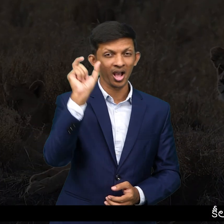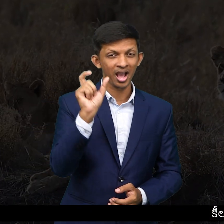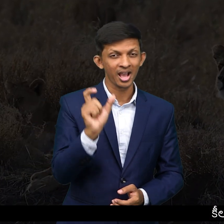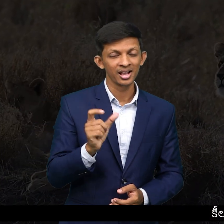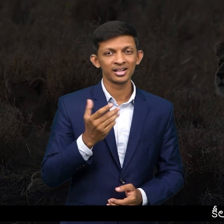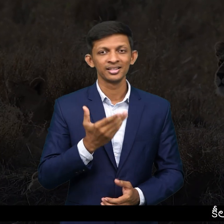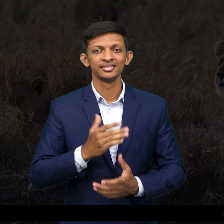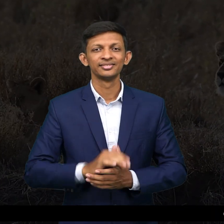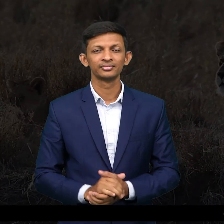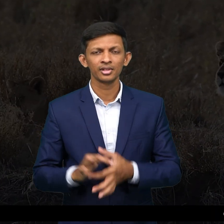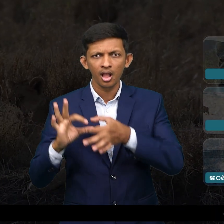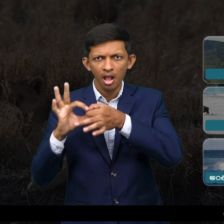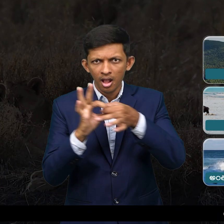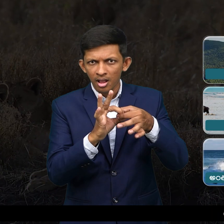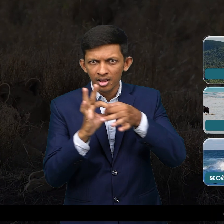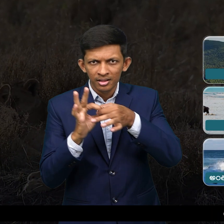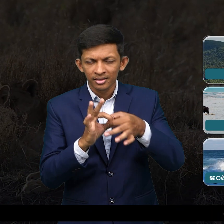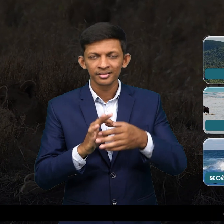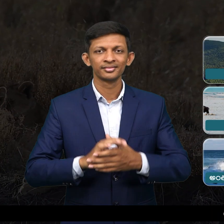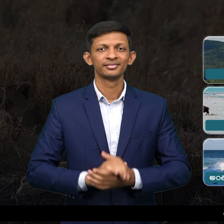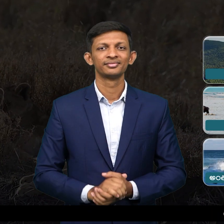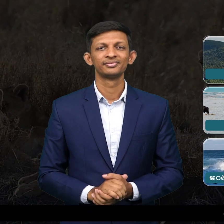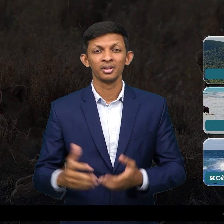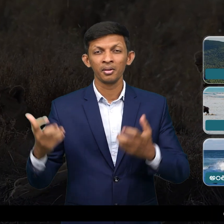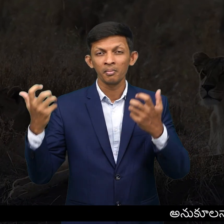పదాలు: ఆవాసం,